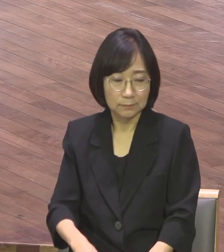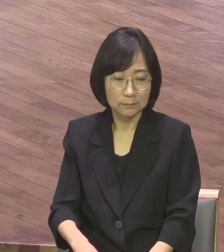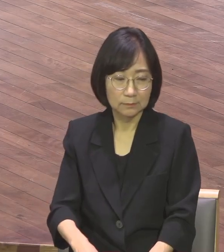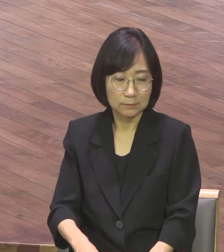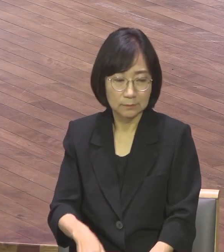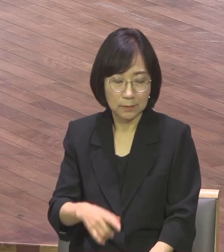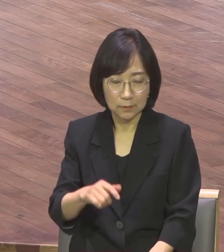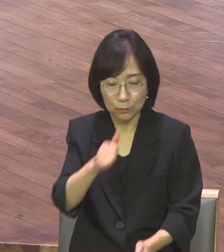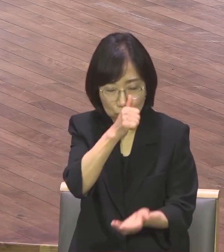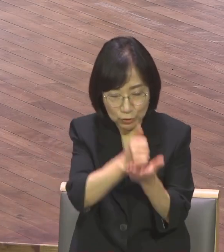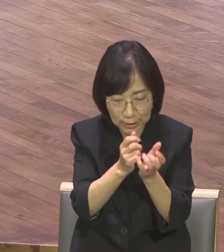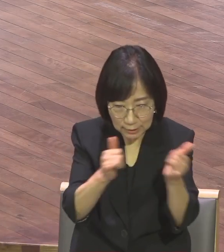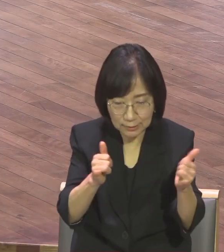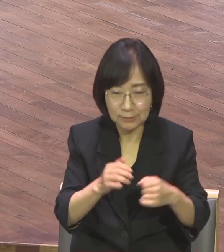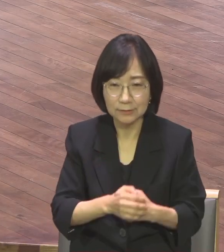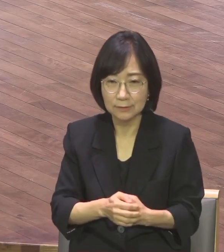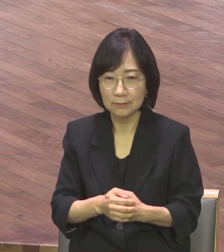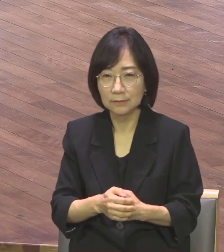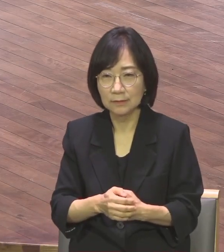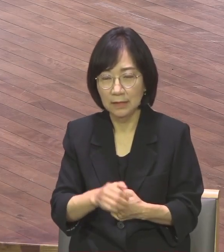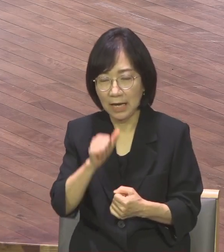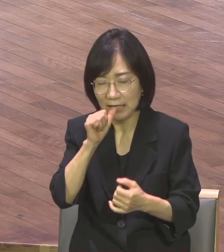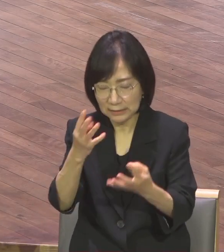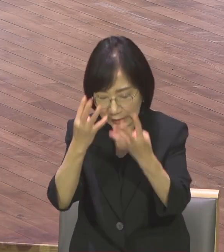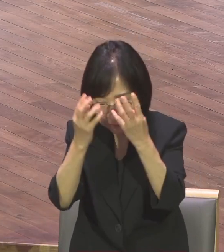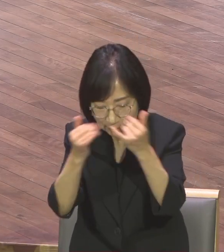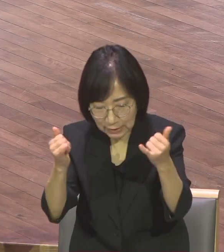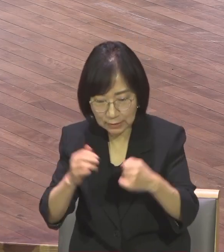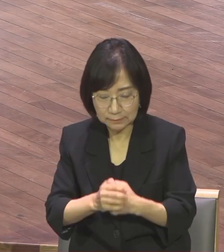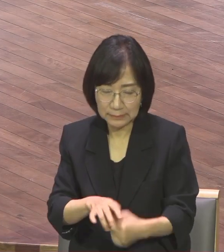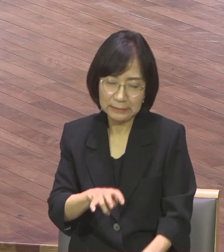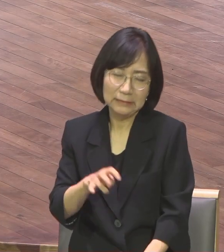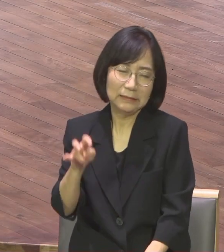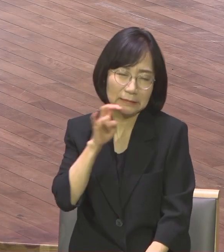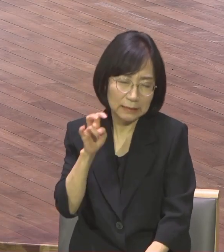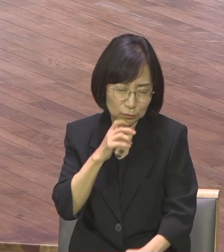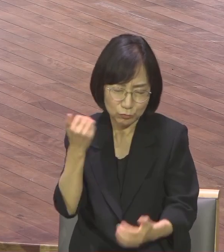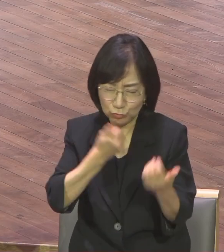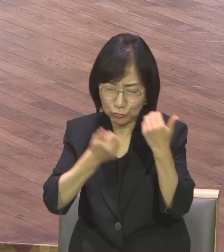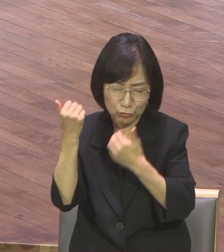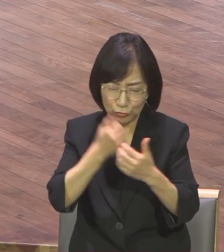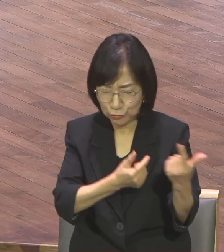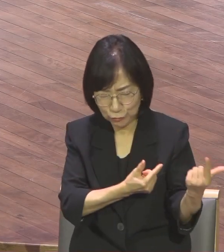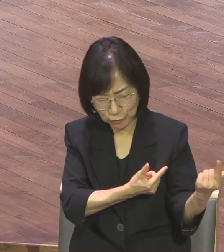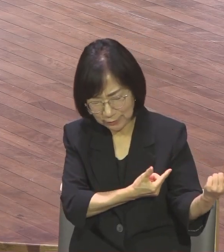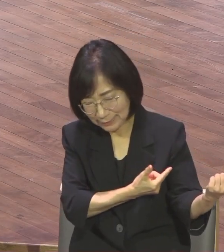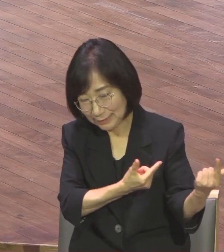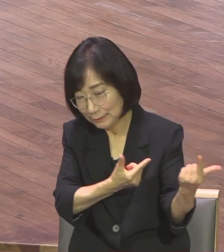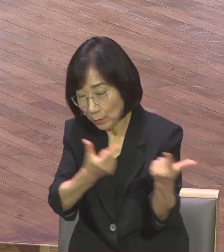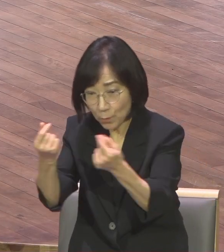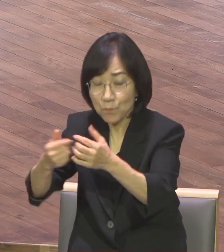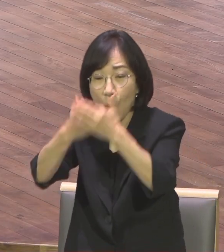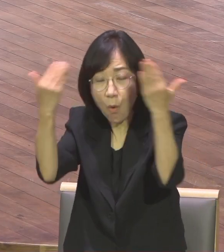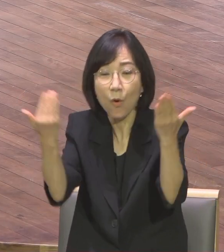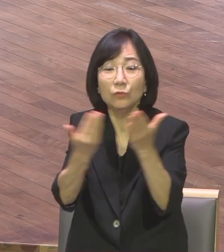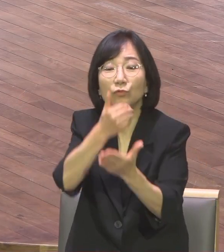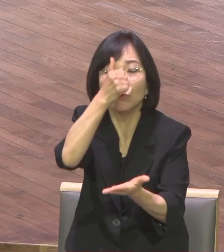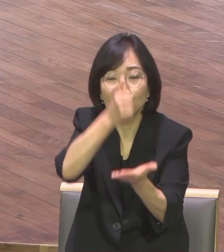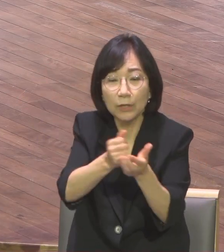저 교도소에 있는 죄수들도 똑같이 다 통틀어 다 죄인이요.